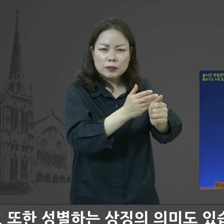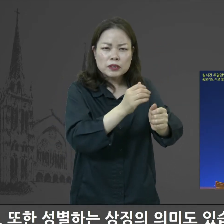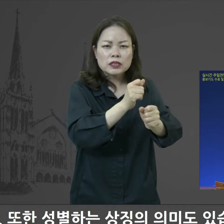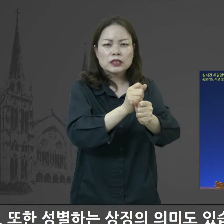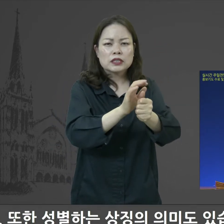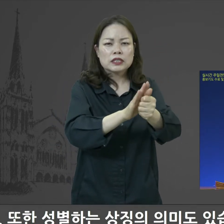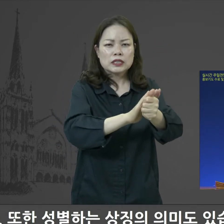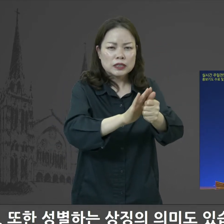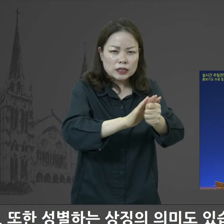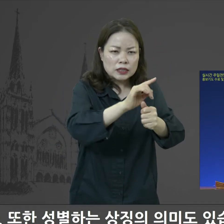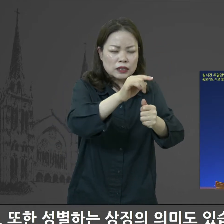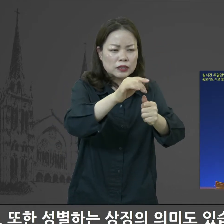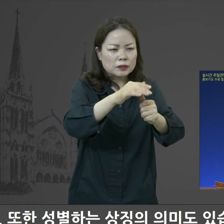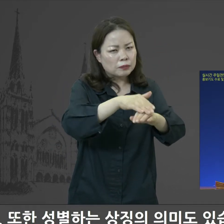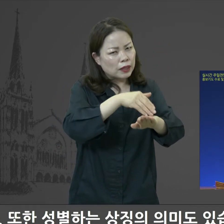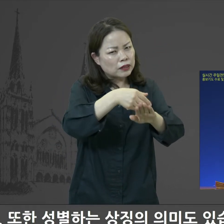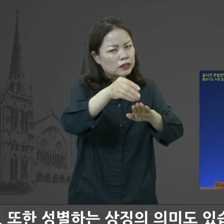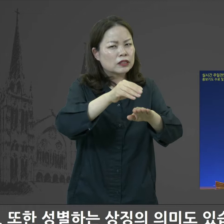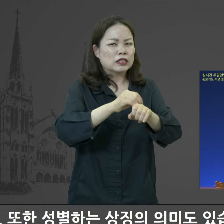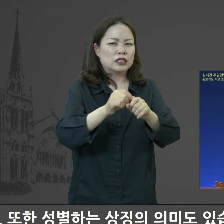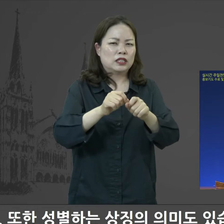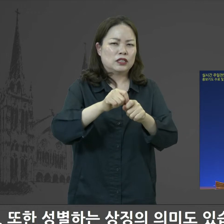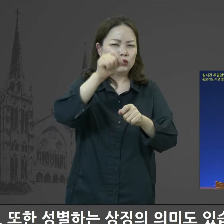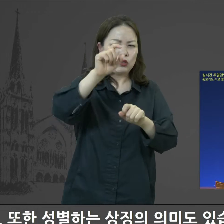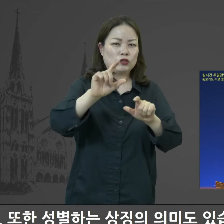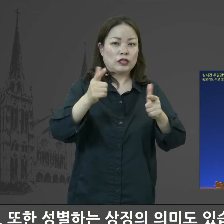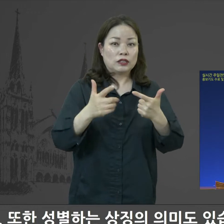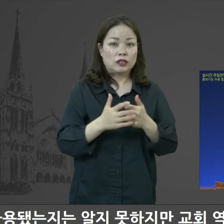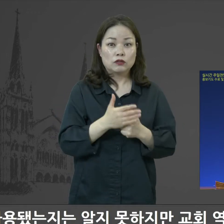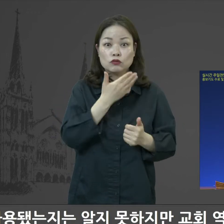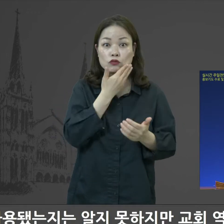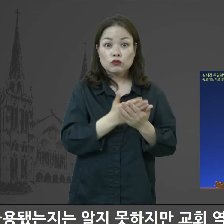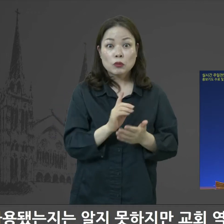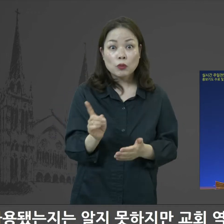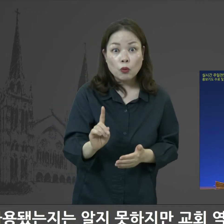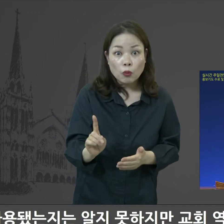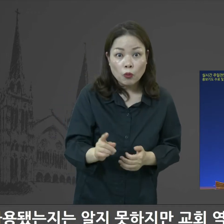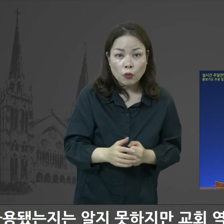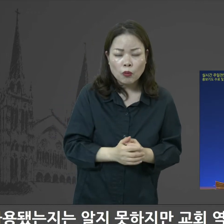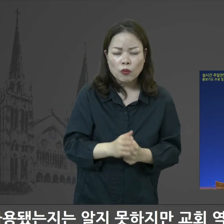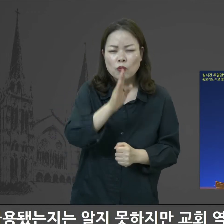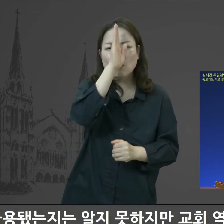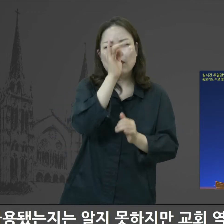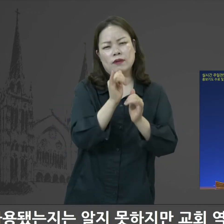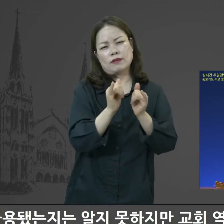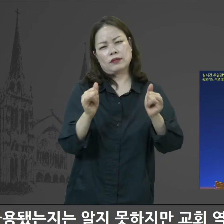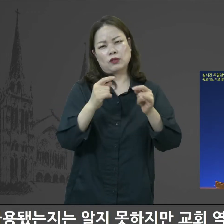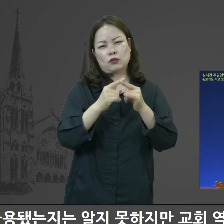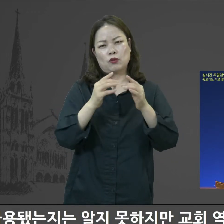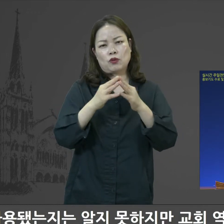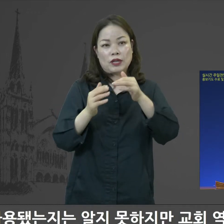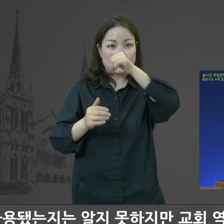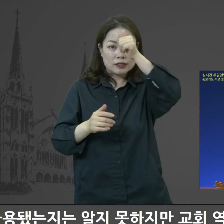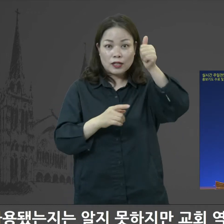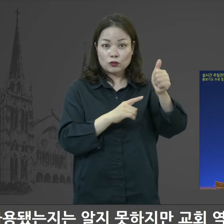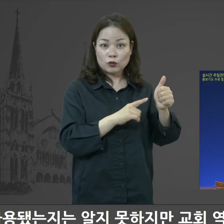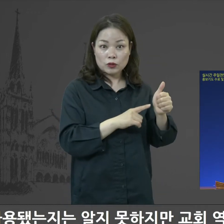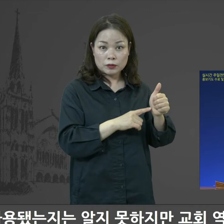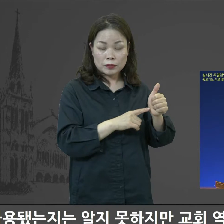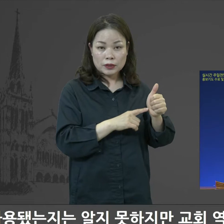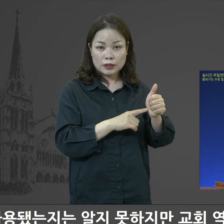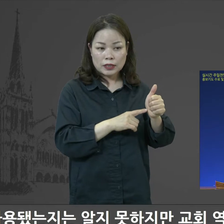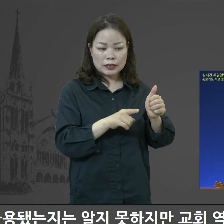오래 지속되지 않았습니다. 중요한 것은 무엇일까요? 환우는 교회의 장로님들,